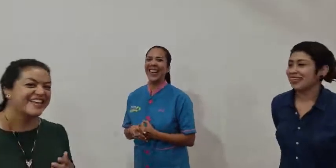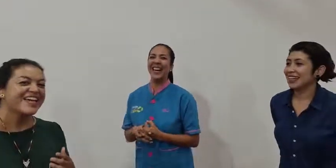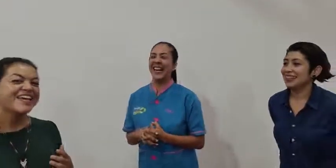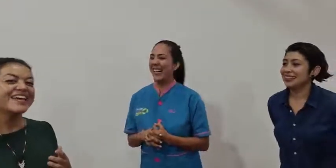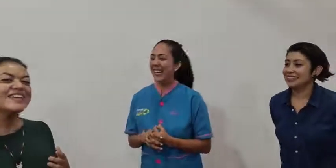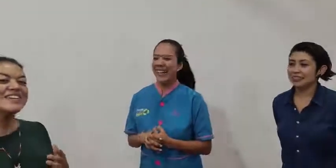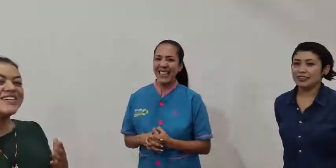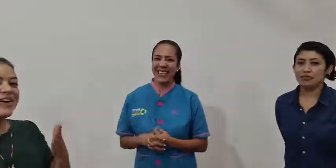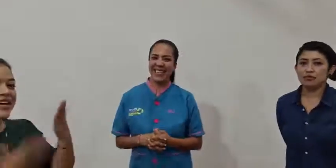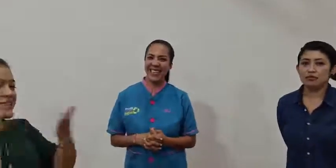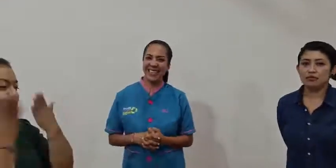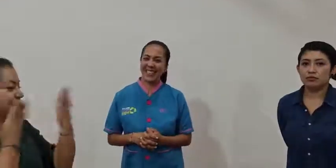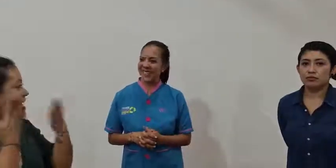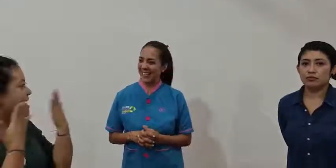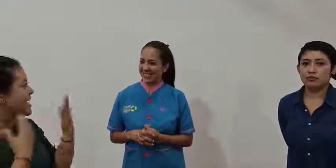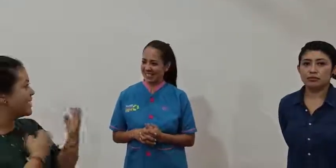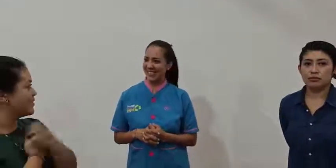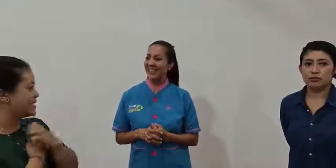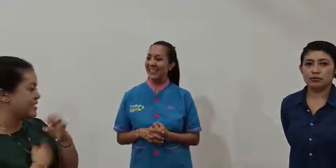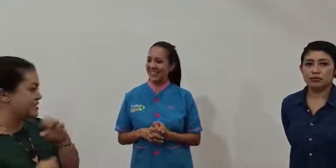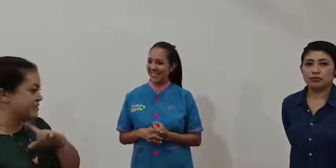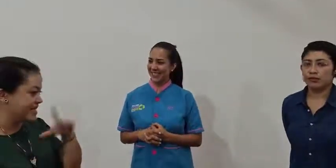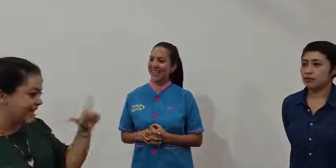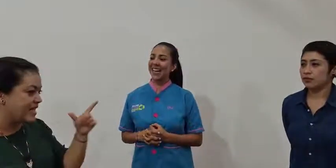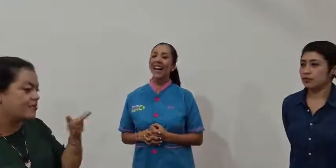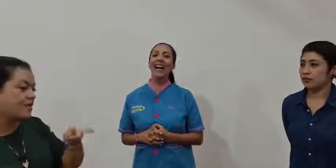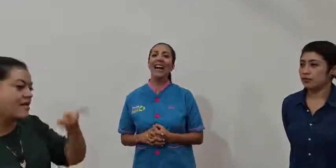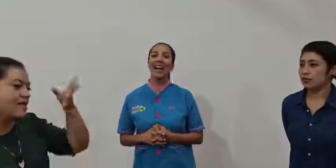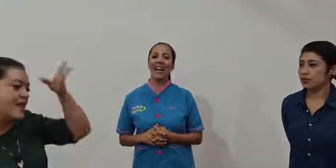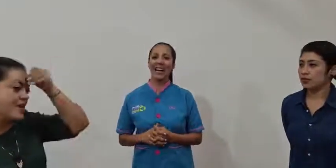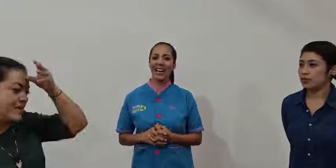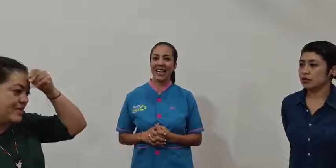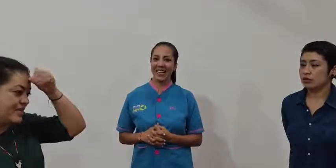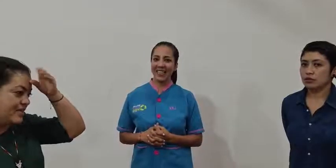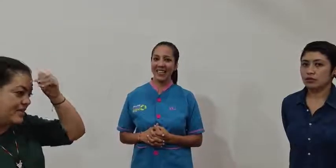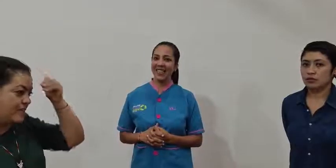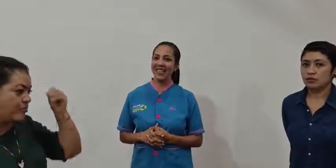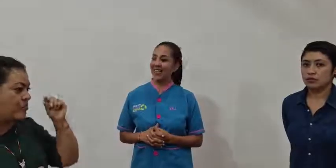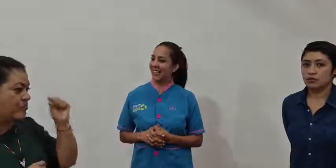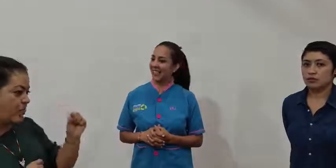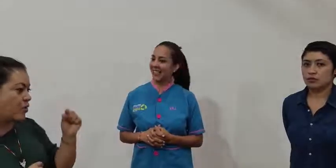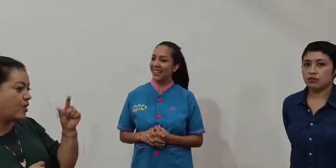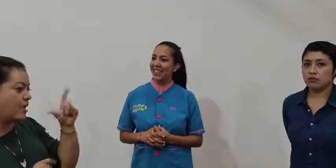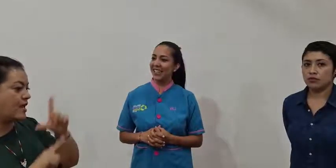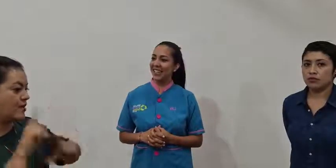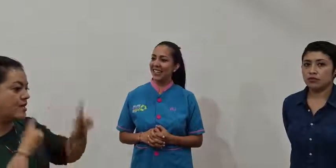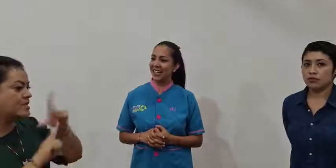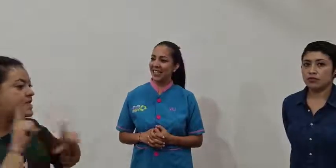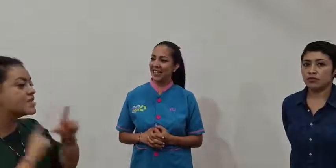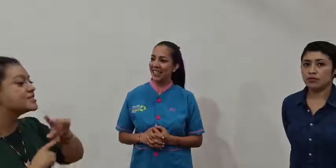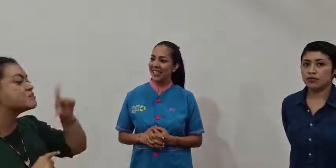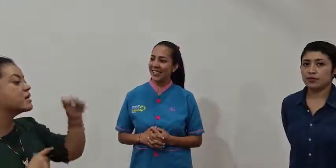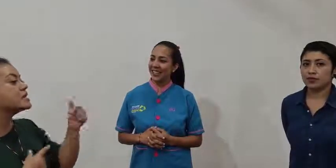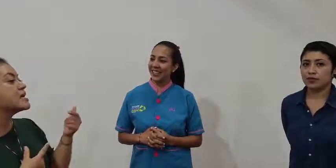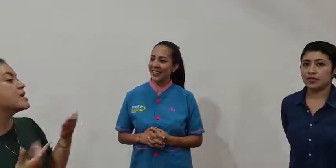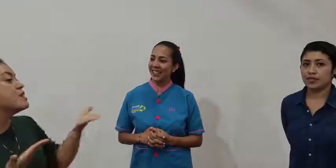Yo estudié educación especial y bueno, ahí aprendí poco de la lengua de señas. Después